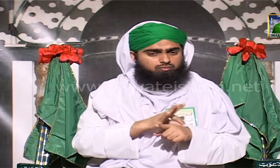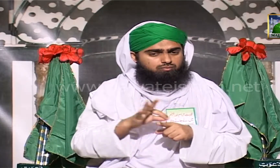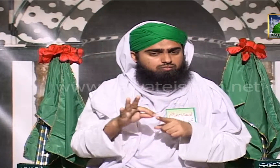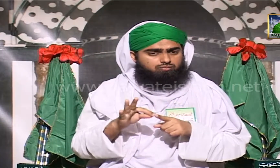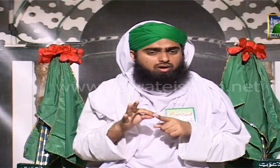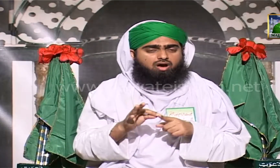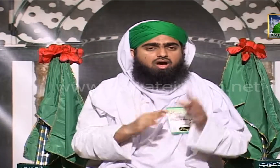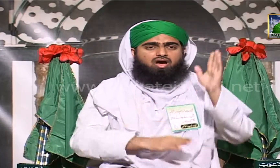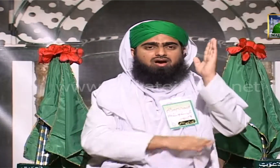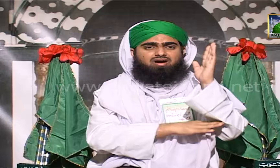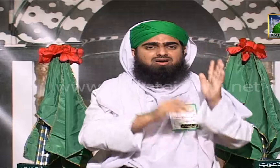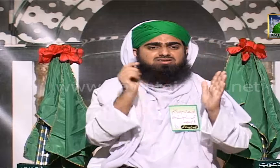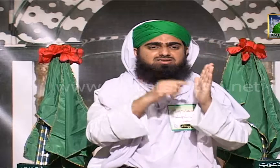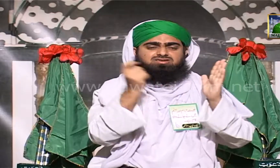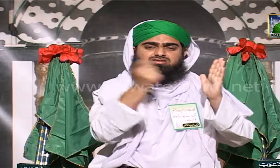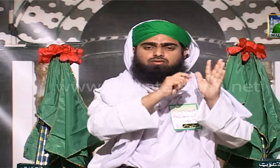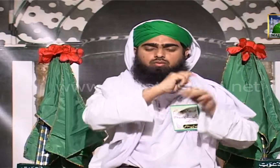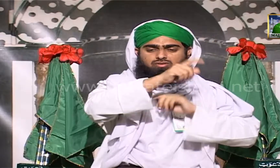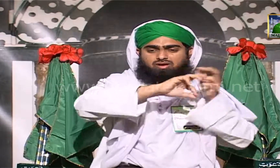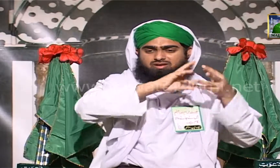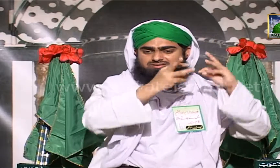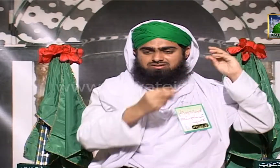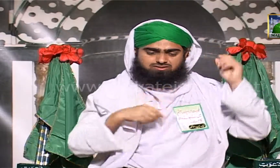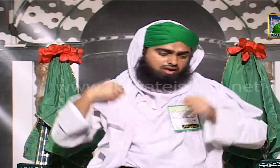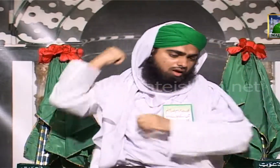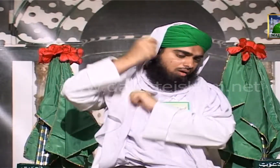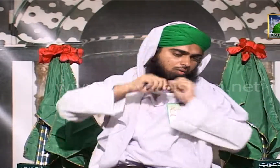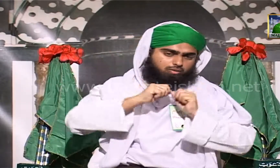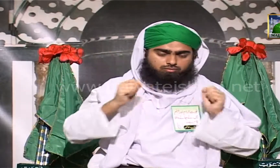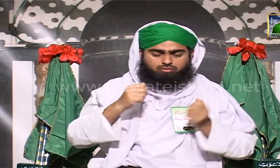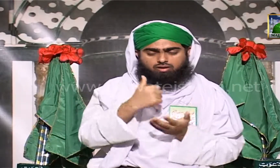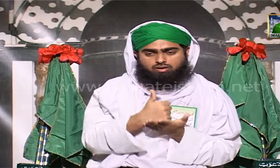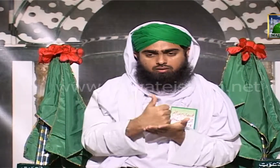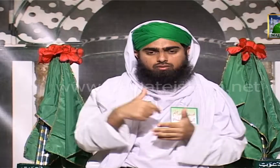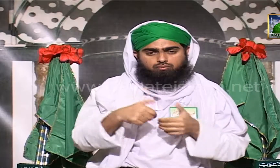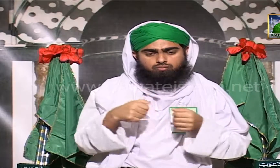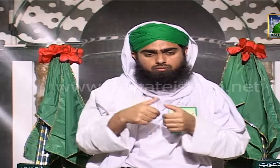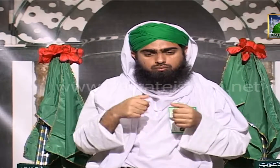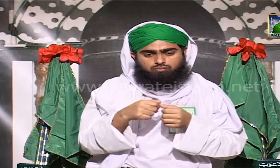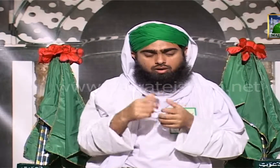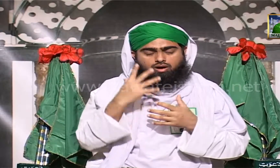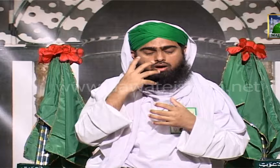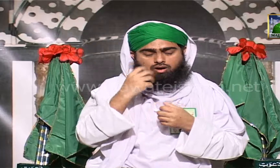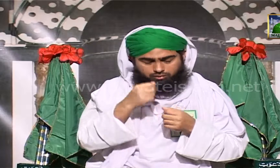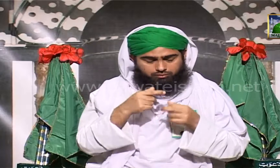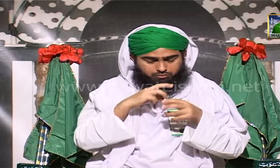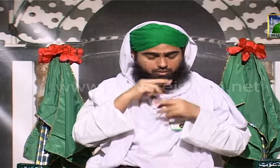کیل گاڑ کر باندھ رکھتے تھے، بیٹھے بیٹھے وظیفہ پڑھ رہے ہیں اور اگر نیند کا غلبہ ہو تو بدن بندھا ہوا ہے کیل کے